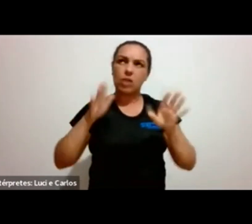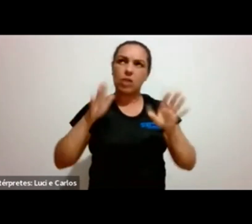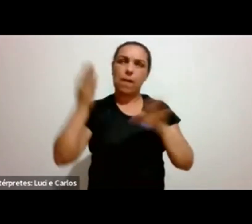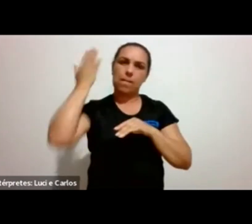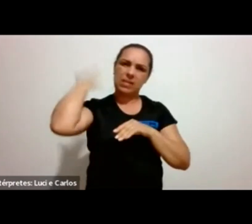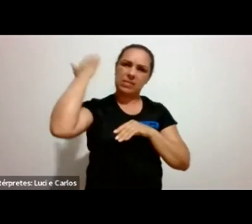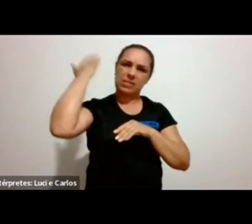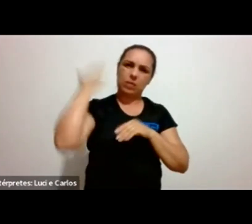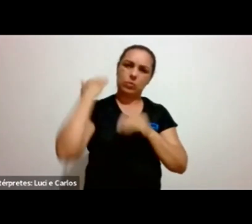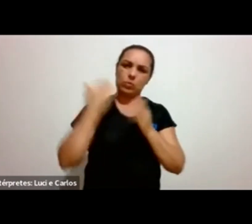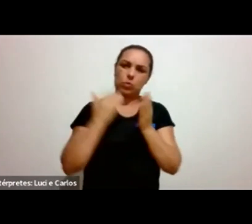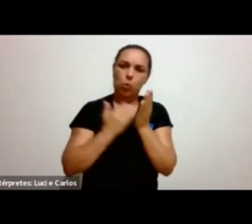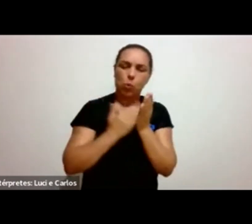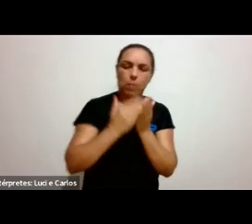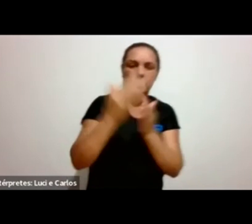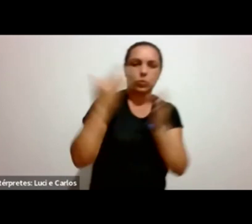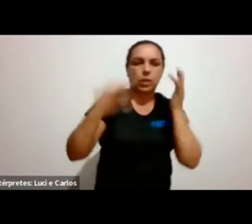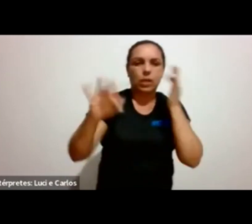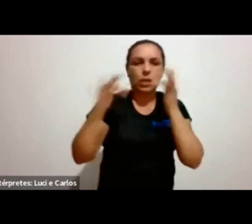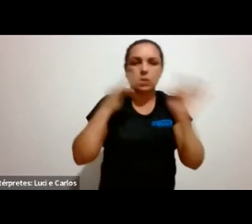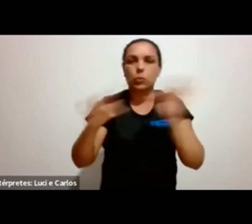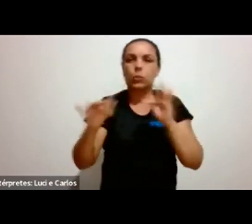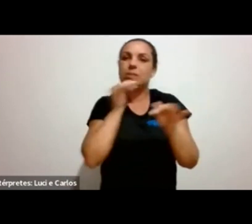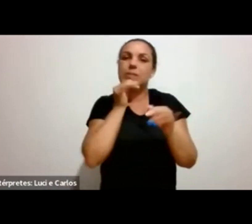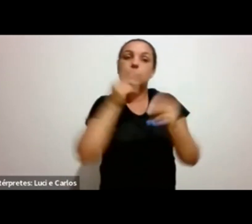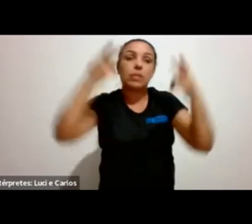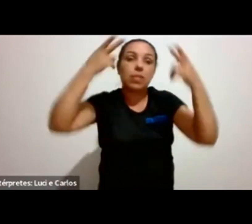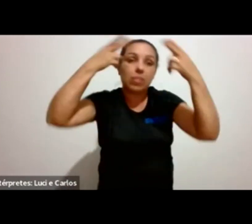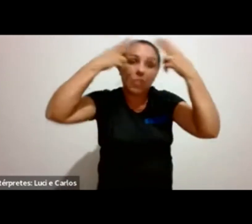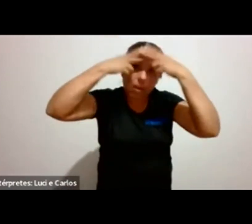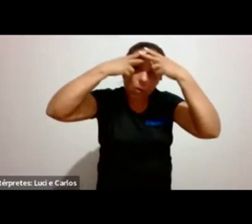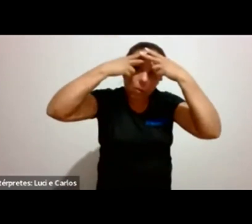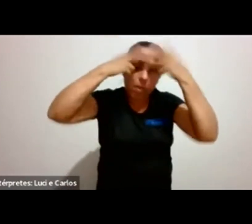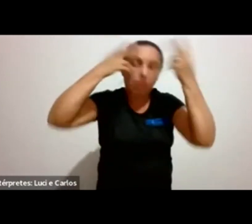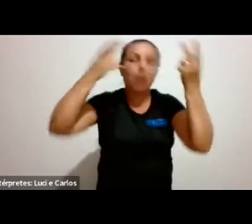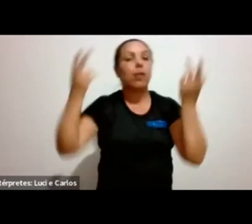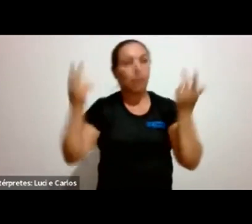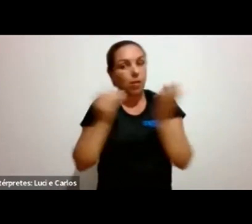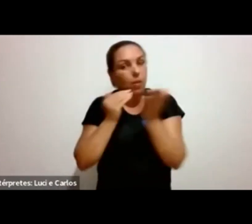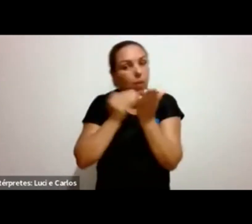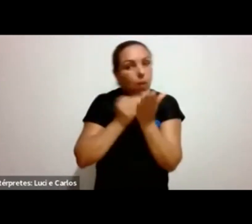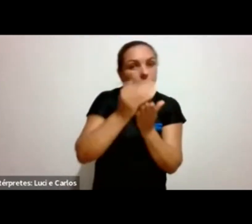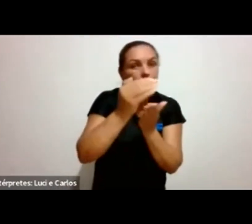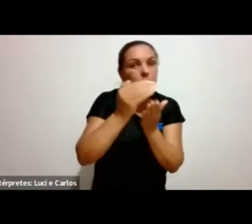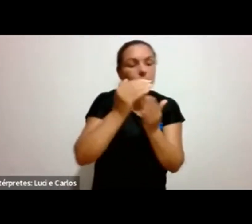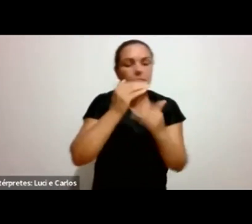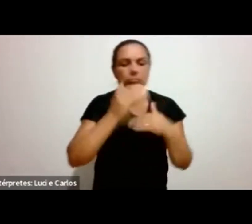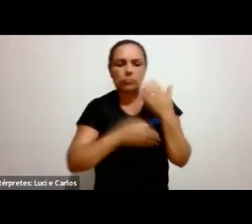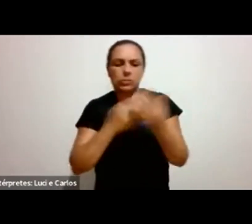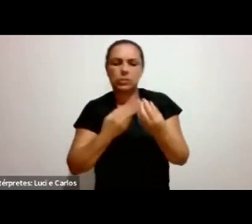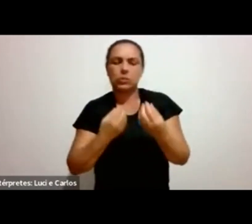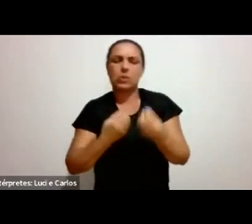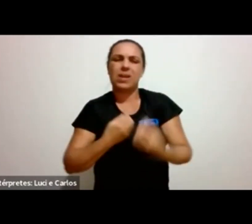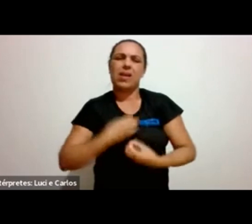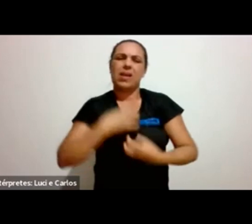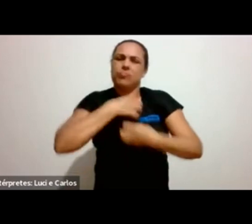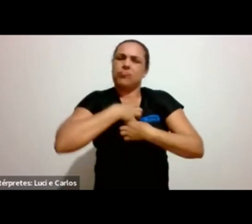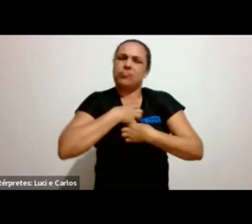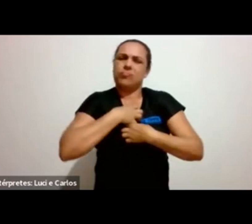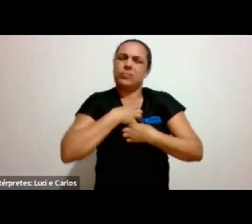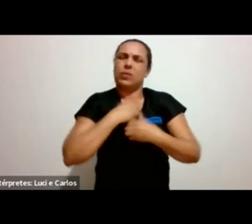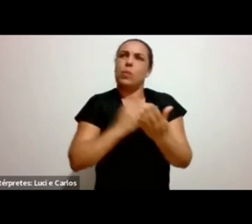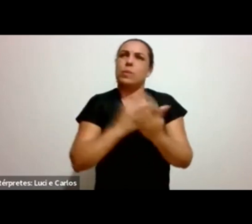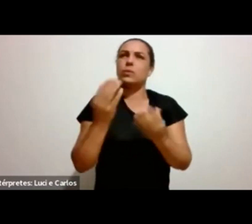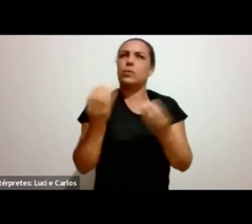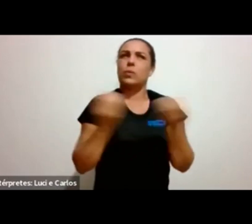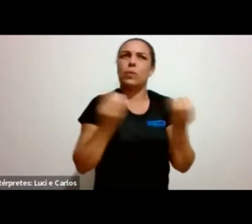aonde iniciou ali a causa emocional, como que ela afetou suas emoções. Como que ela afetou a